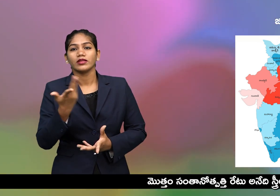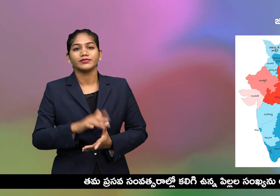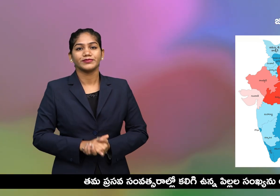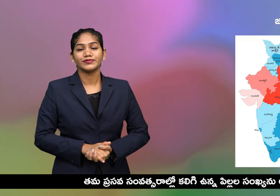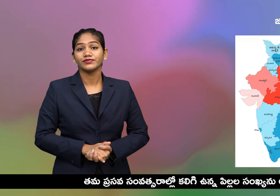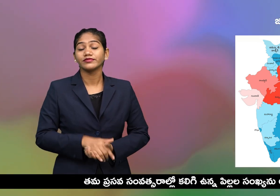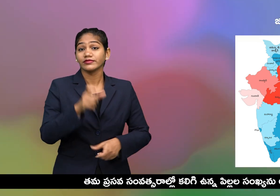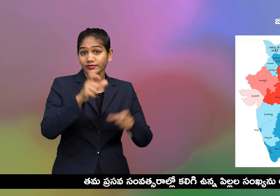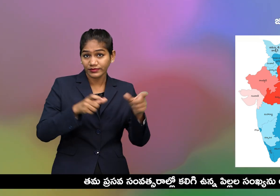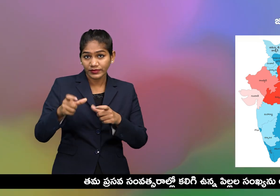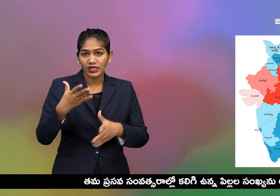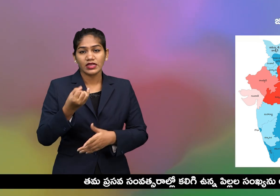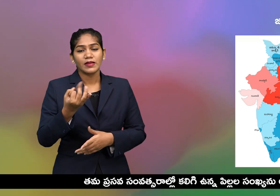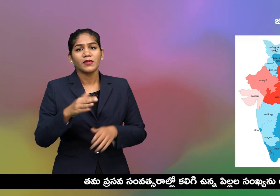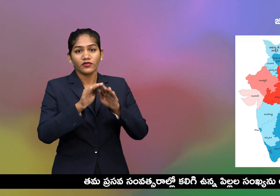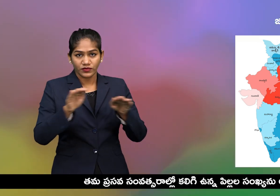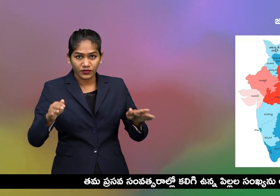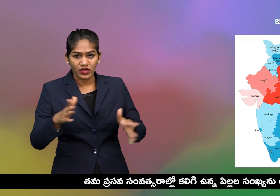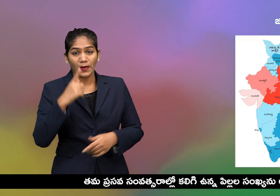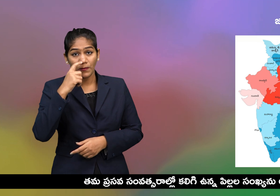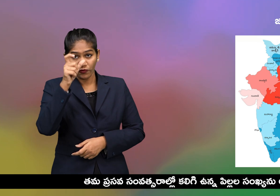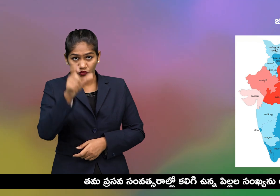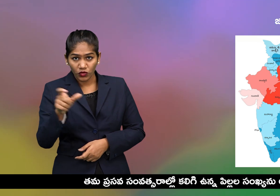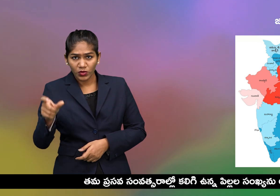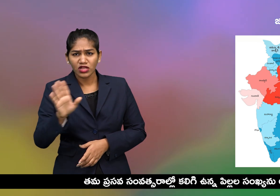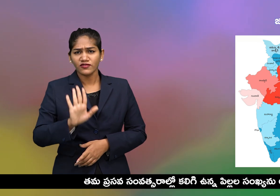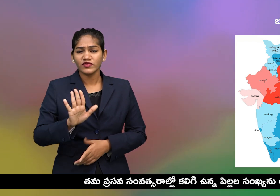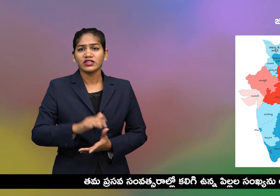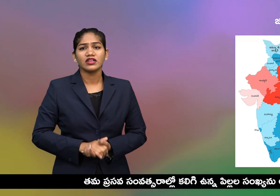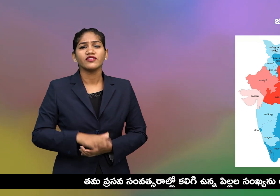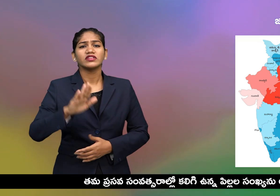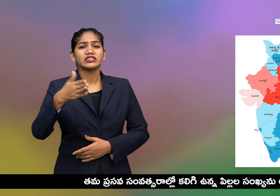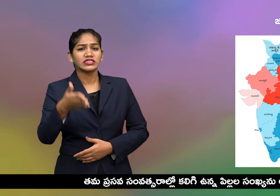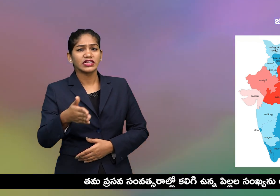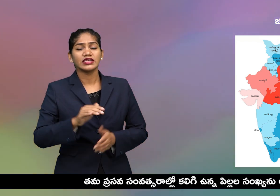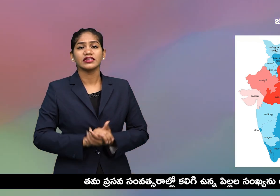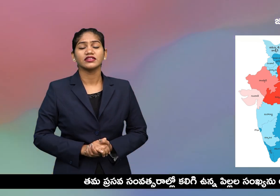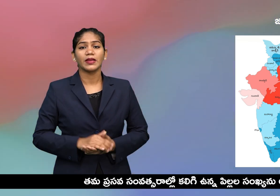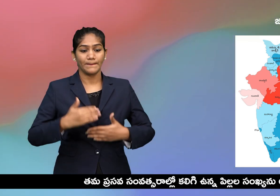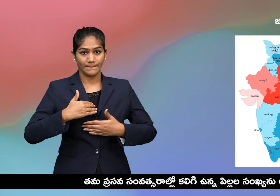తమ ప్రసవ సంవత్సరాలలో కలిగి ఉన్న పిల్లల సంఖ్యను అంచనా వేసే కొలత.